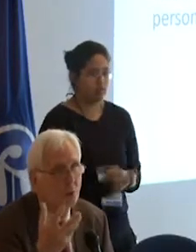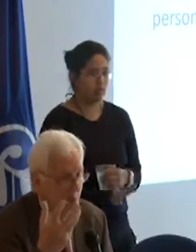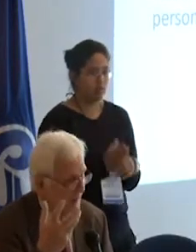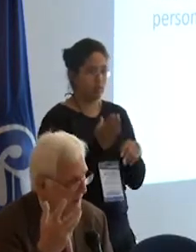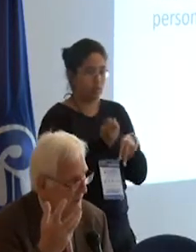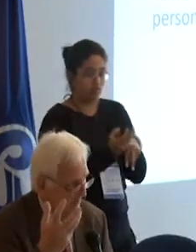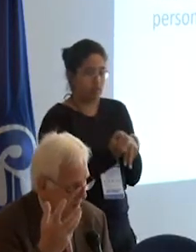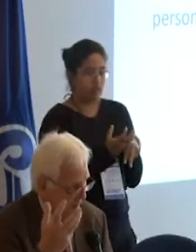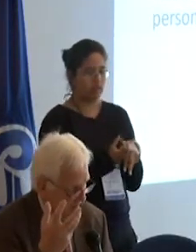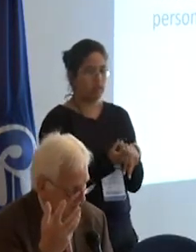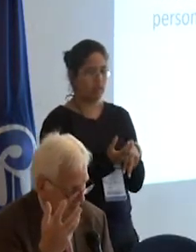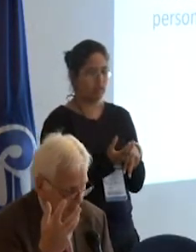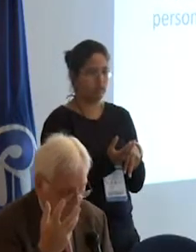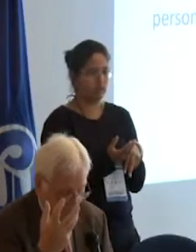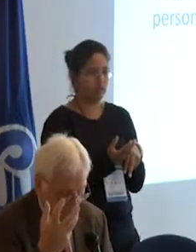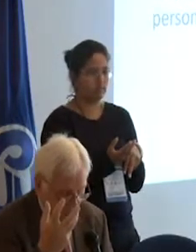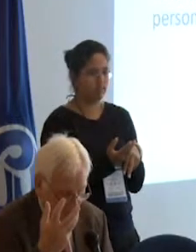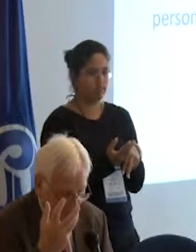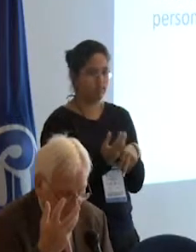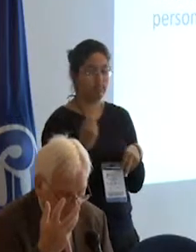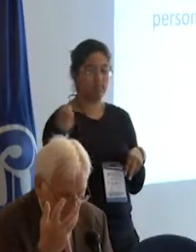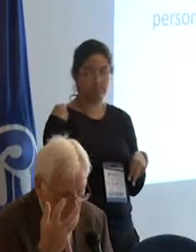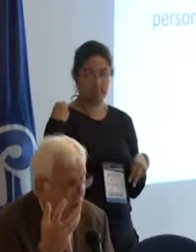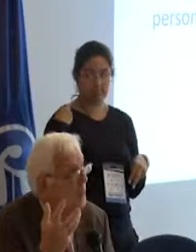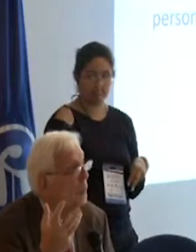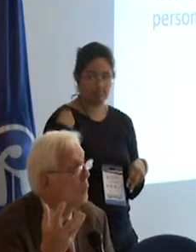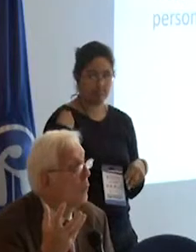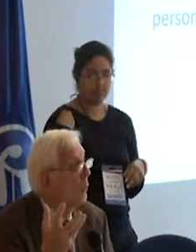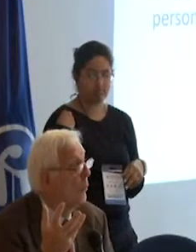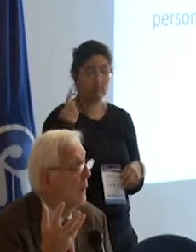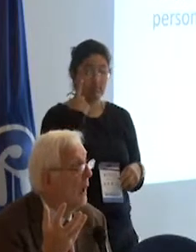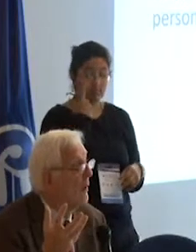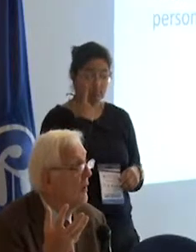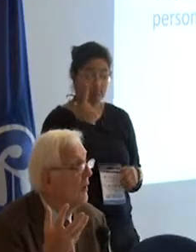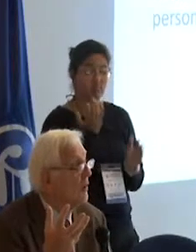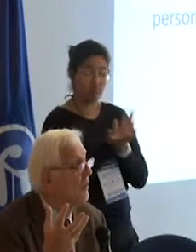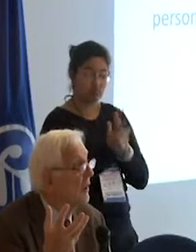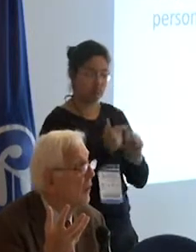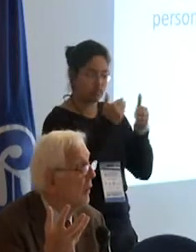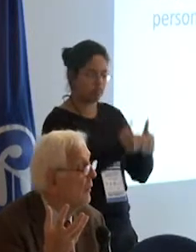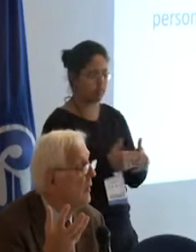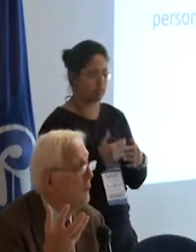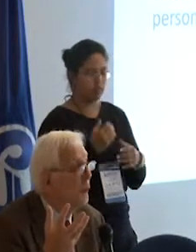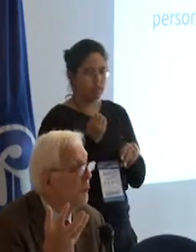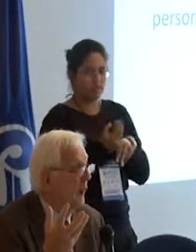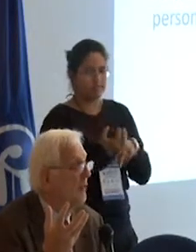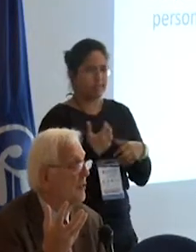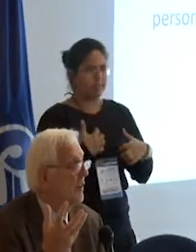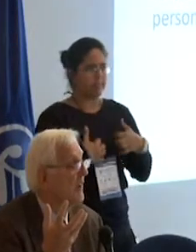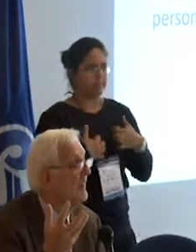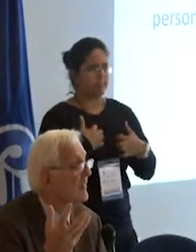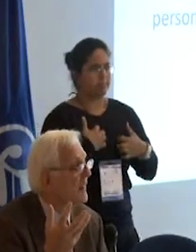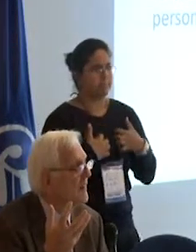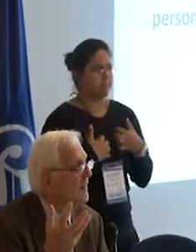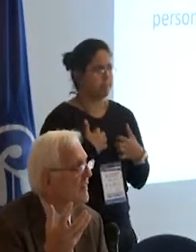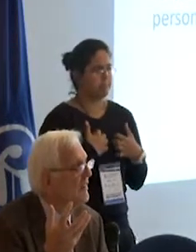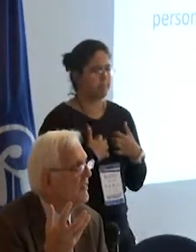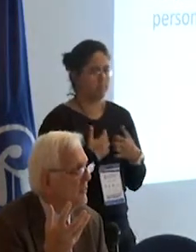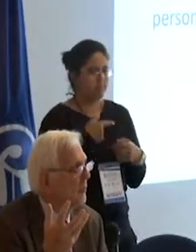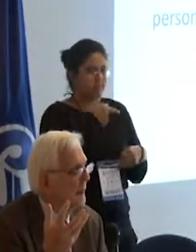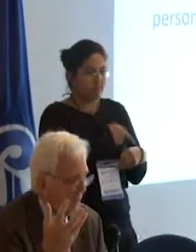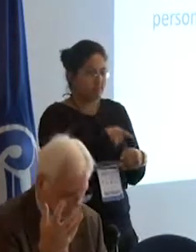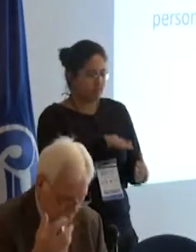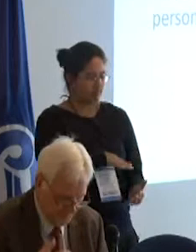docentes cuando se enteran que van a recibir estos alumnos, lo que vemos es que